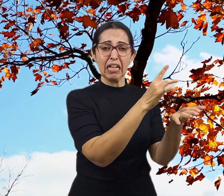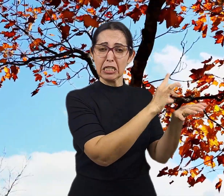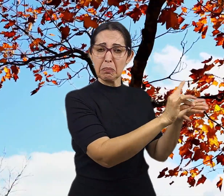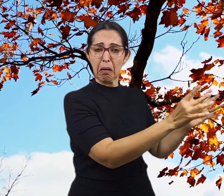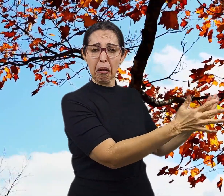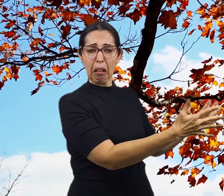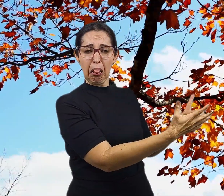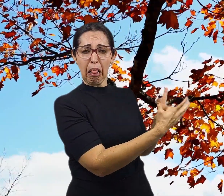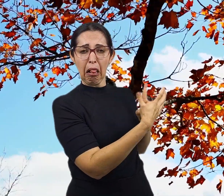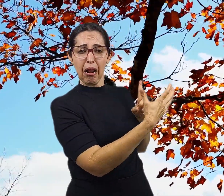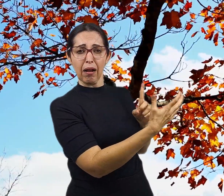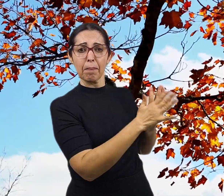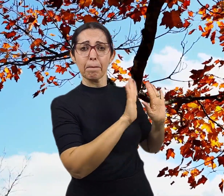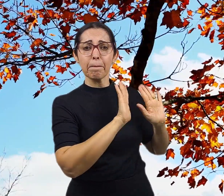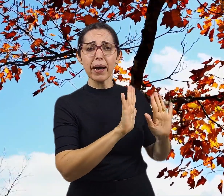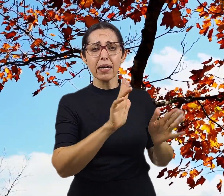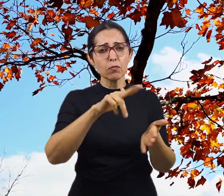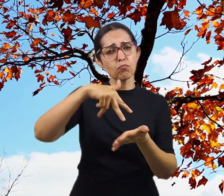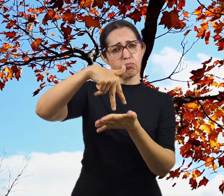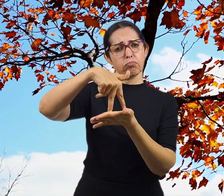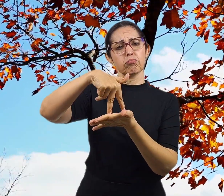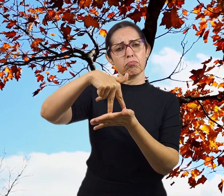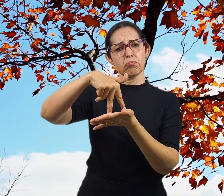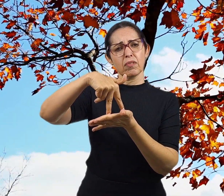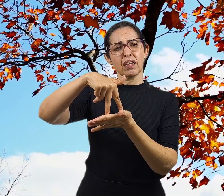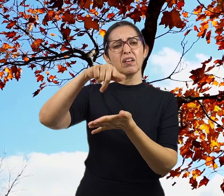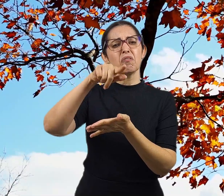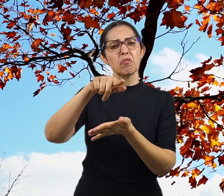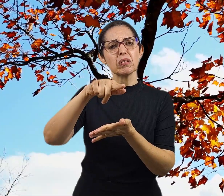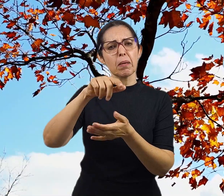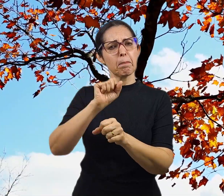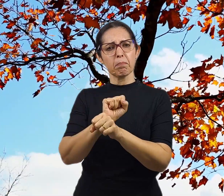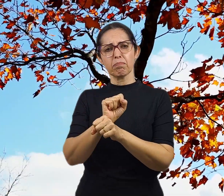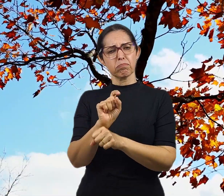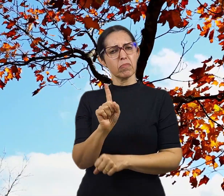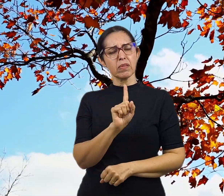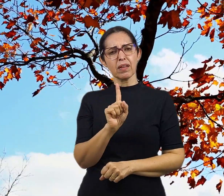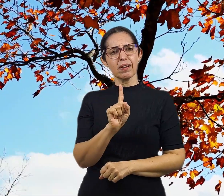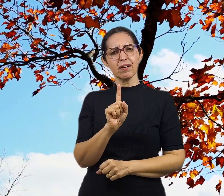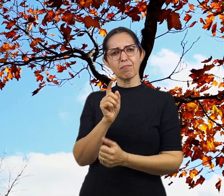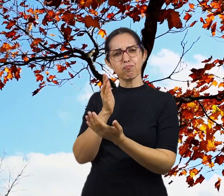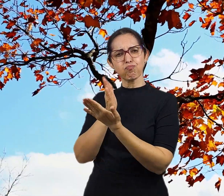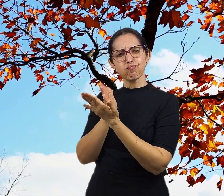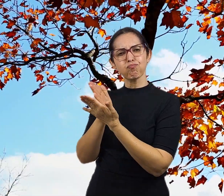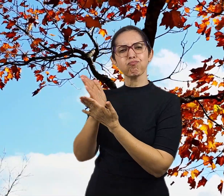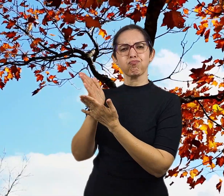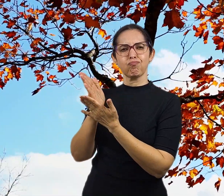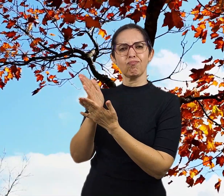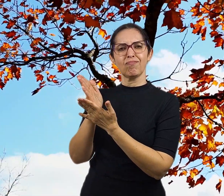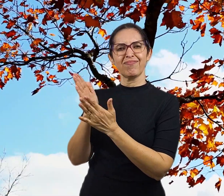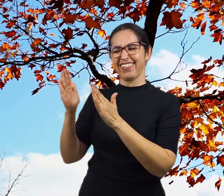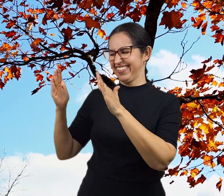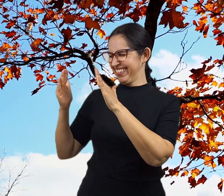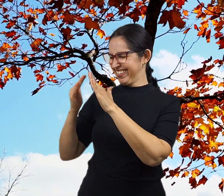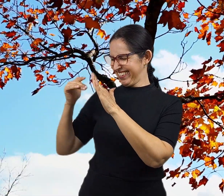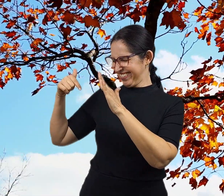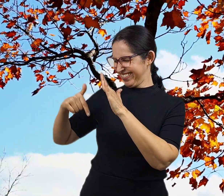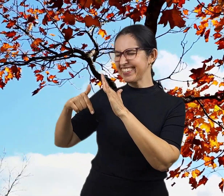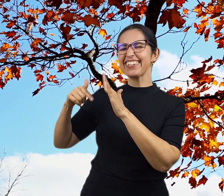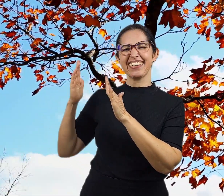mas levanta-te, não fique prostrado. Sobe a Betel. Nós já estamos em Betel. Já é uma vitória,